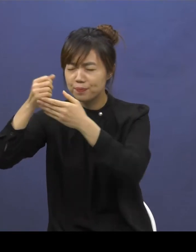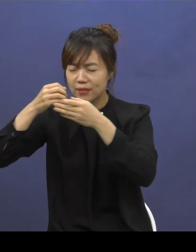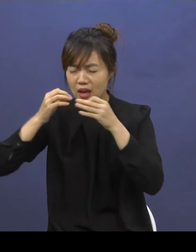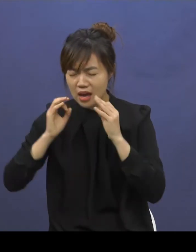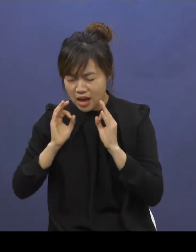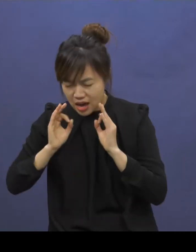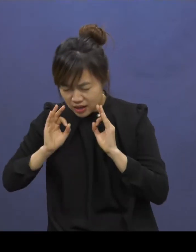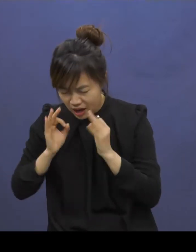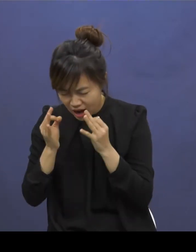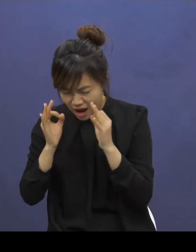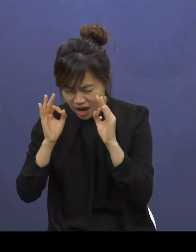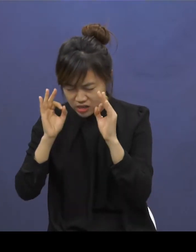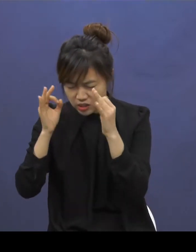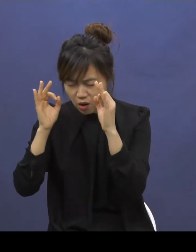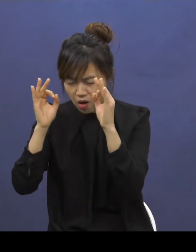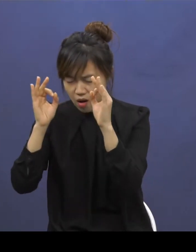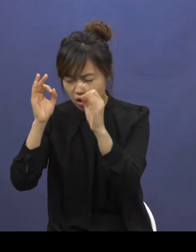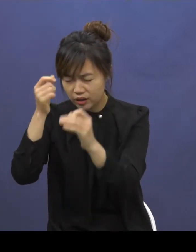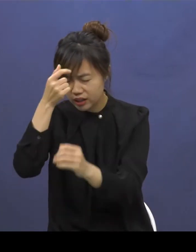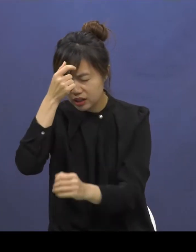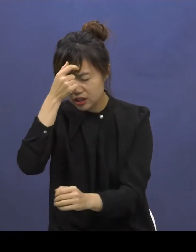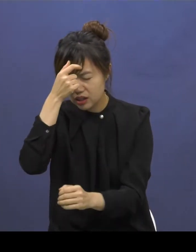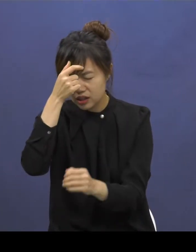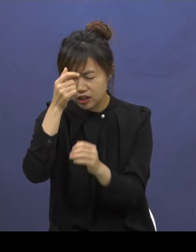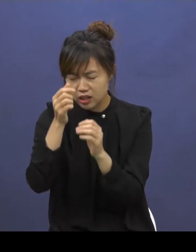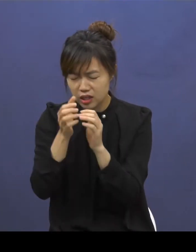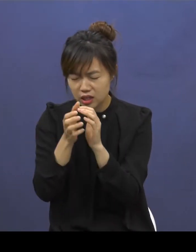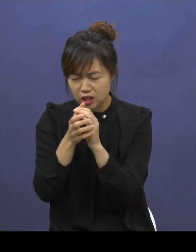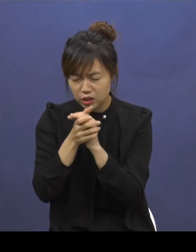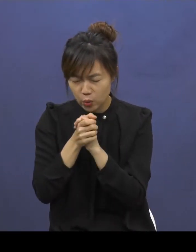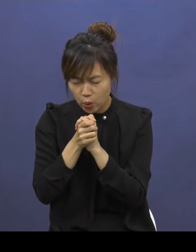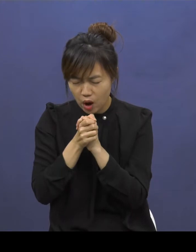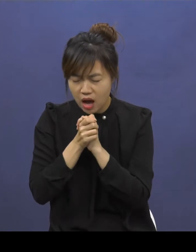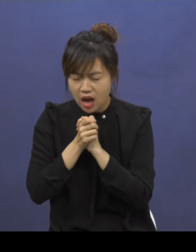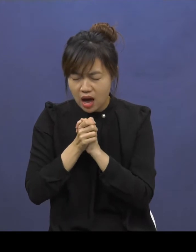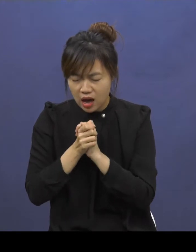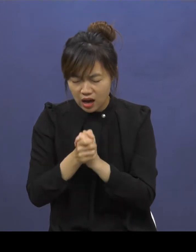하나님 간절히